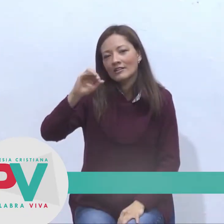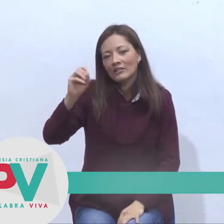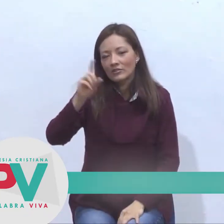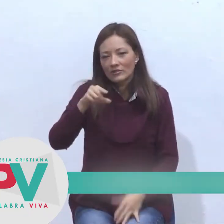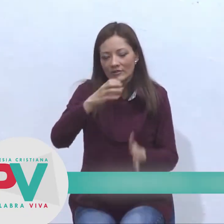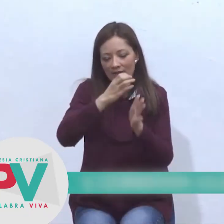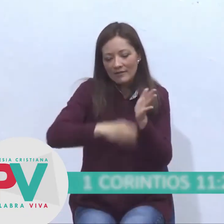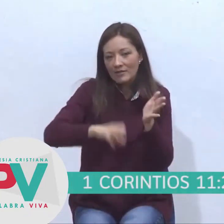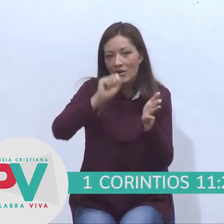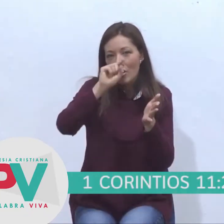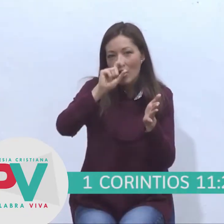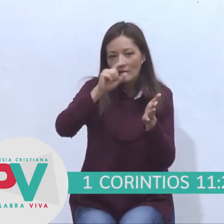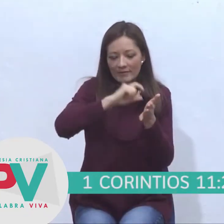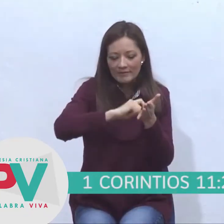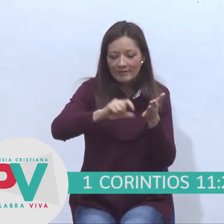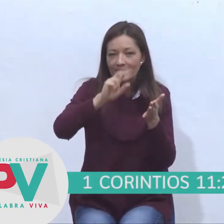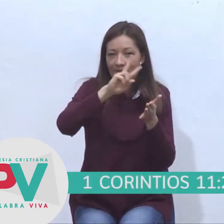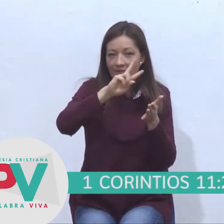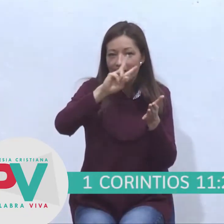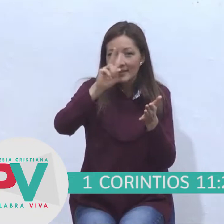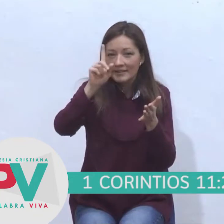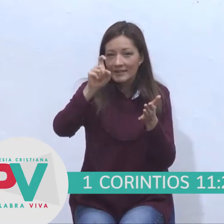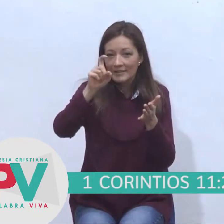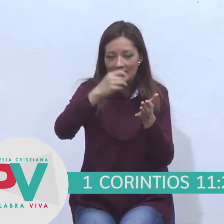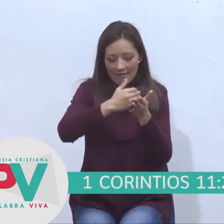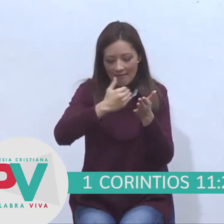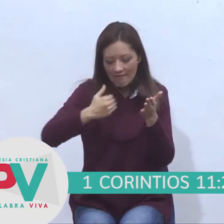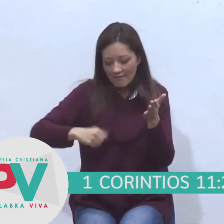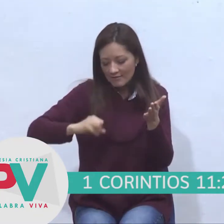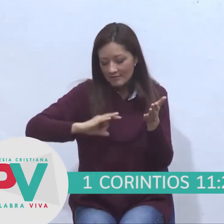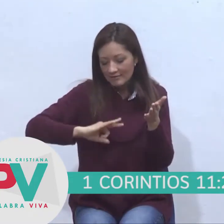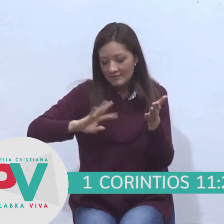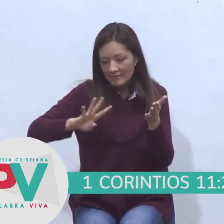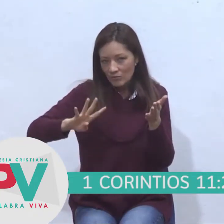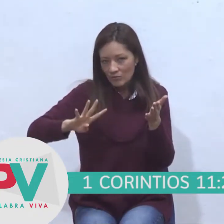el versículo 26 hasta el versículo 34.